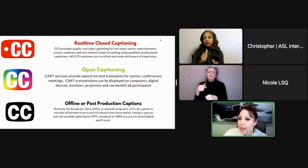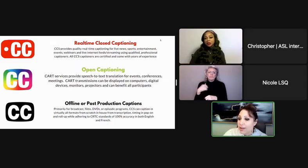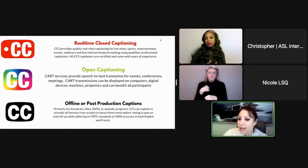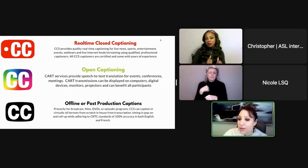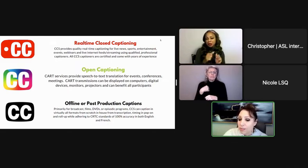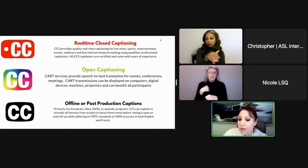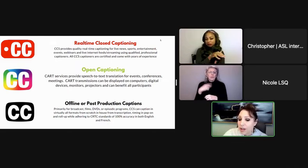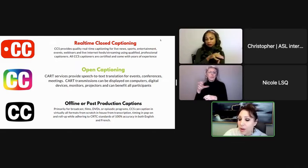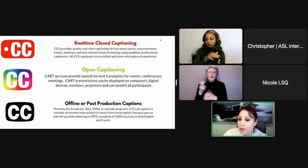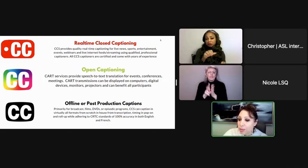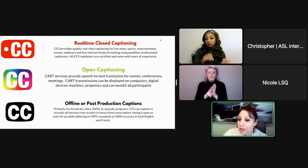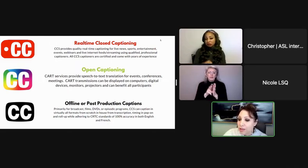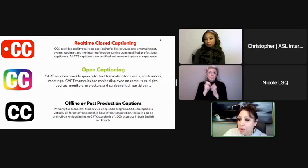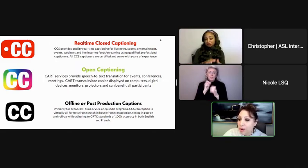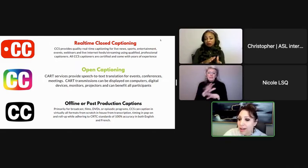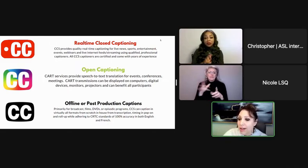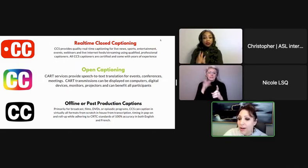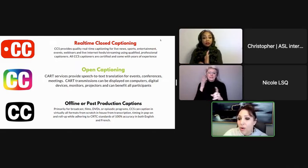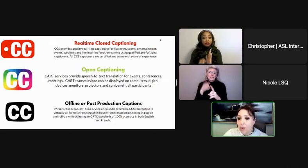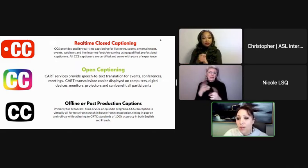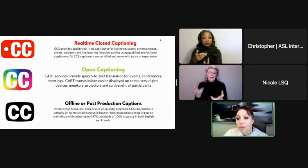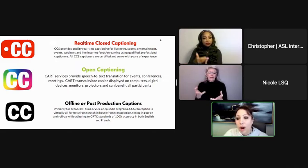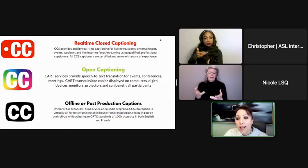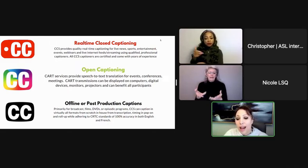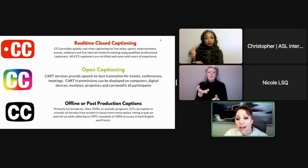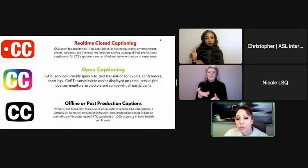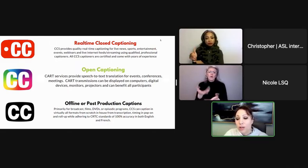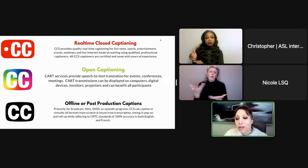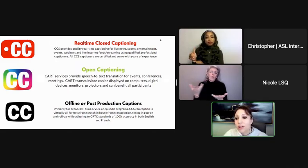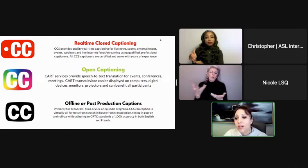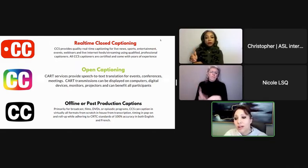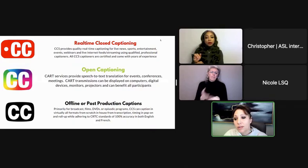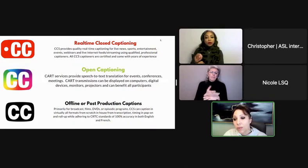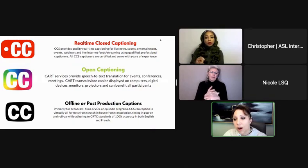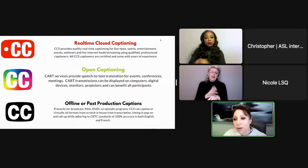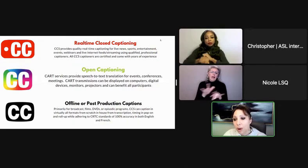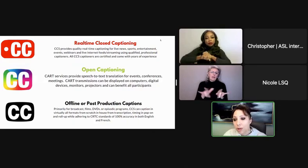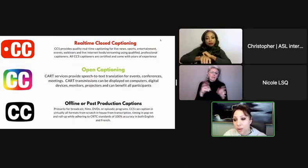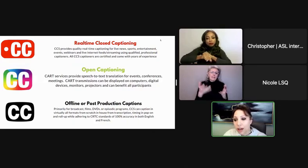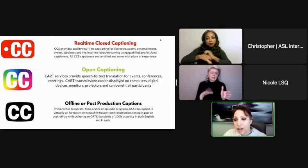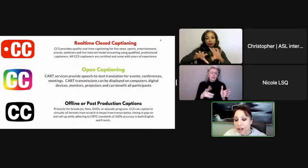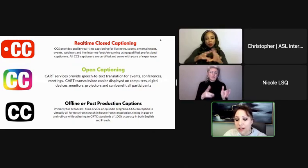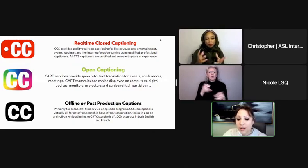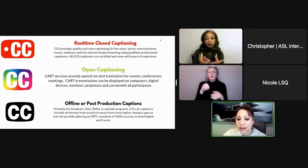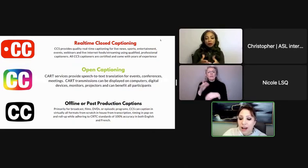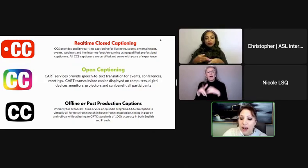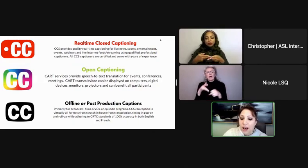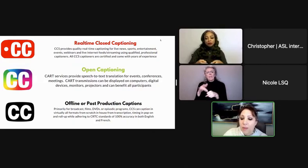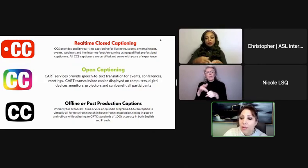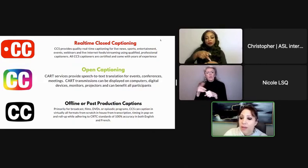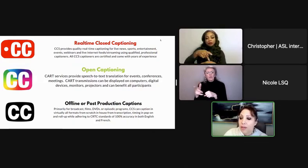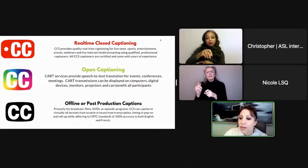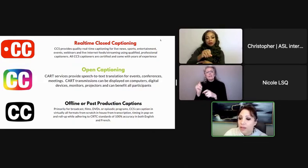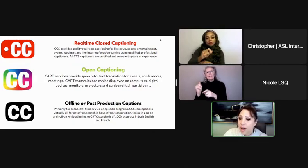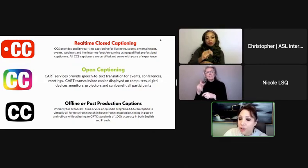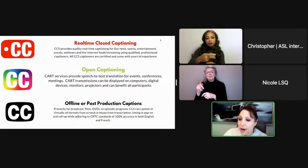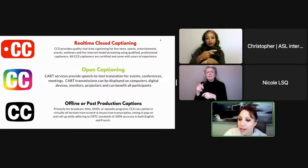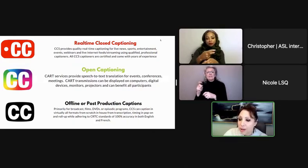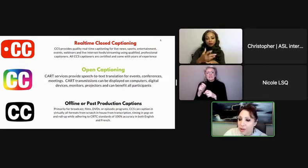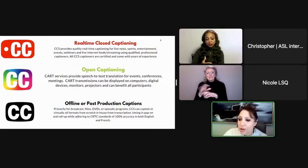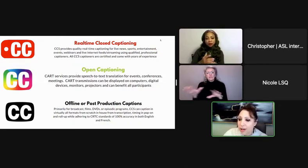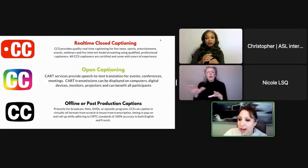vidéos qui ne sont pas diffusées en direct. Donc, c'est soit un pré-enregistrement ou dans le monde de la télédiffusion, on parle de